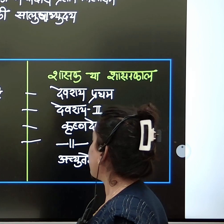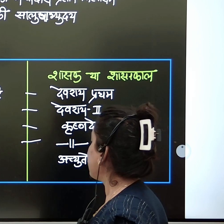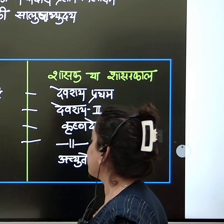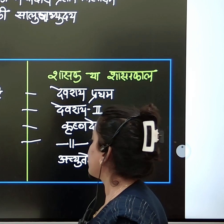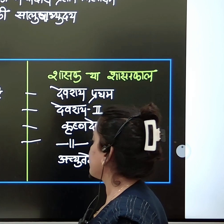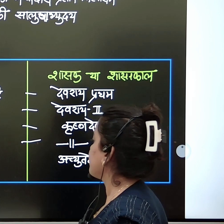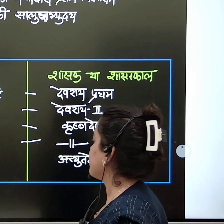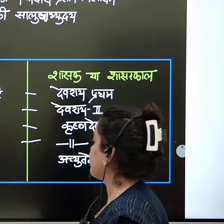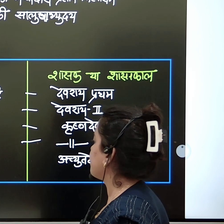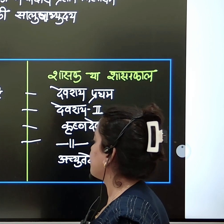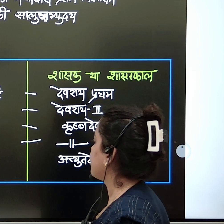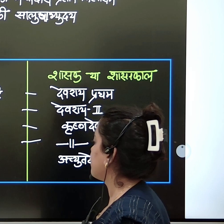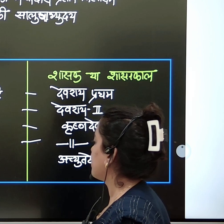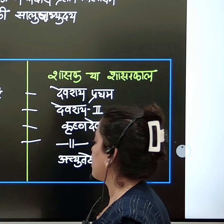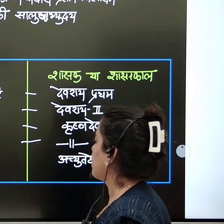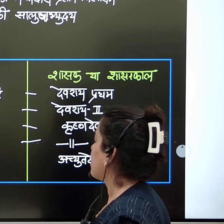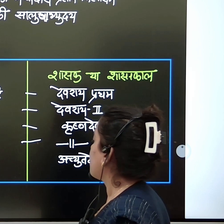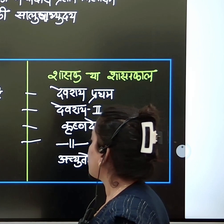मुनीज,